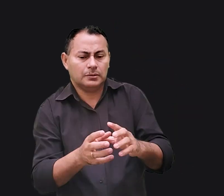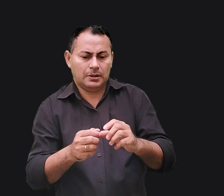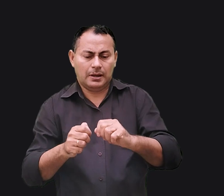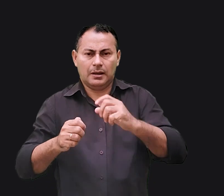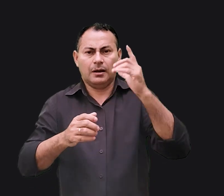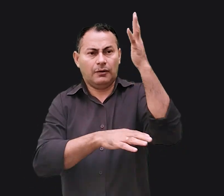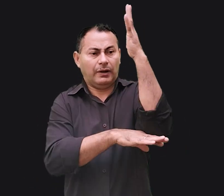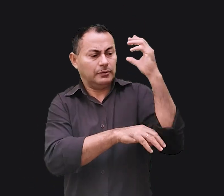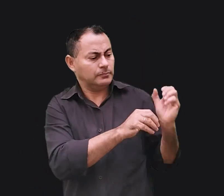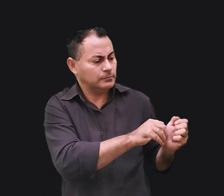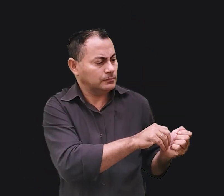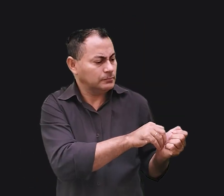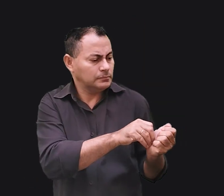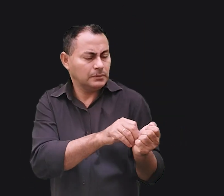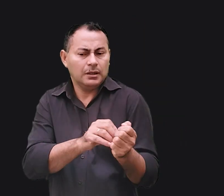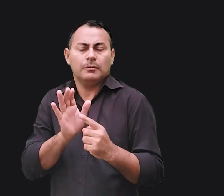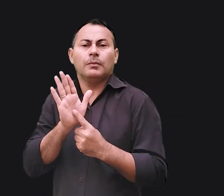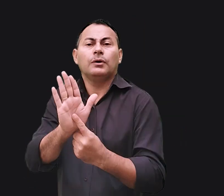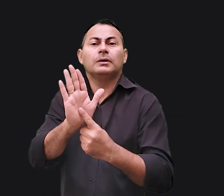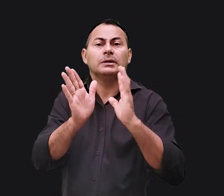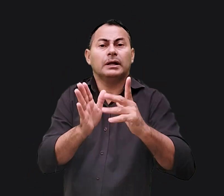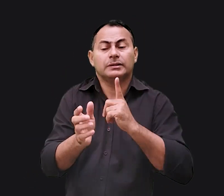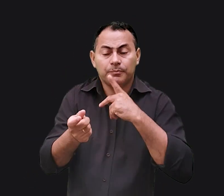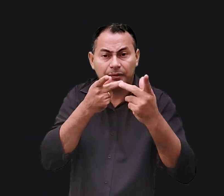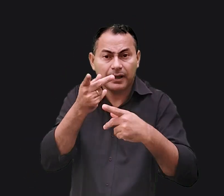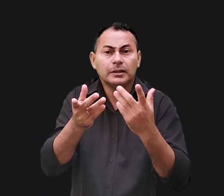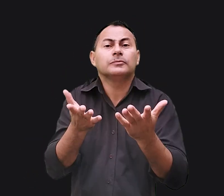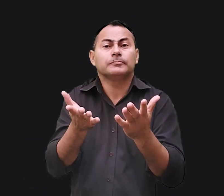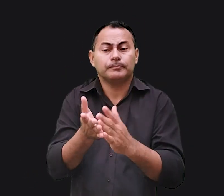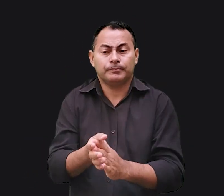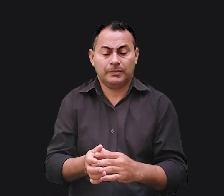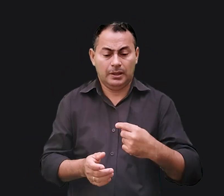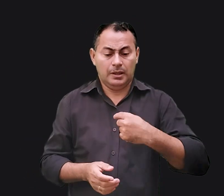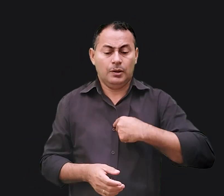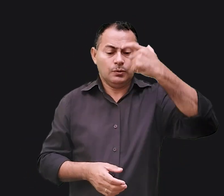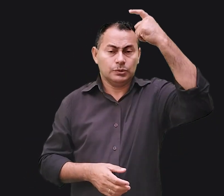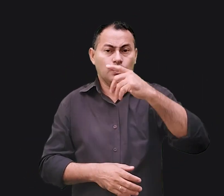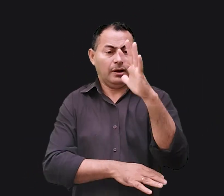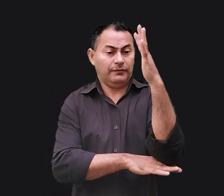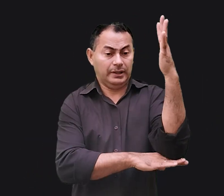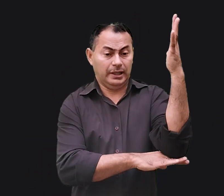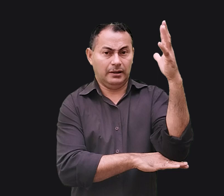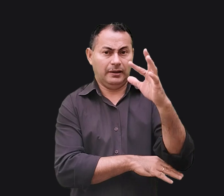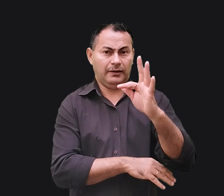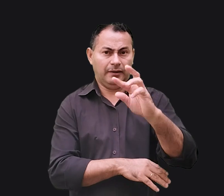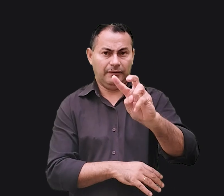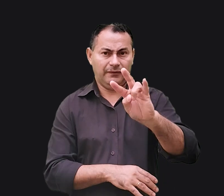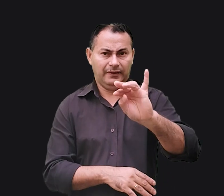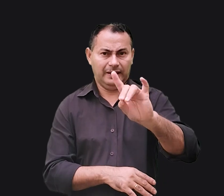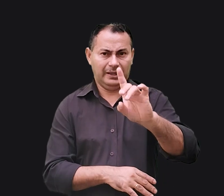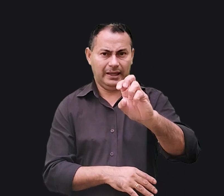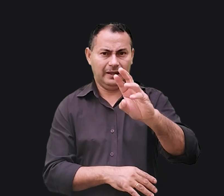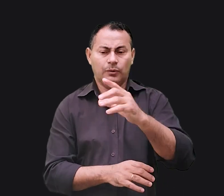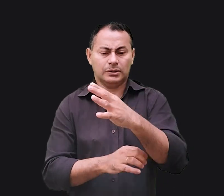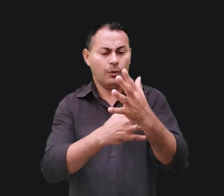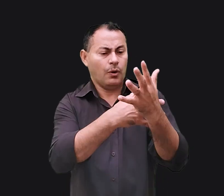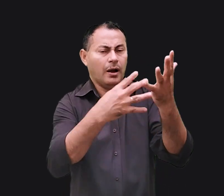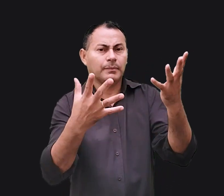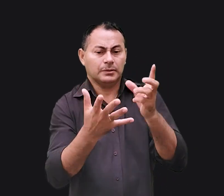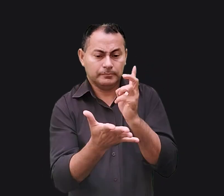de uma videira, ele ilustrou o que já tinha dito. Eu sou a videira, vocês são os ramos. Se alguém permanecer